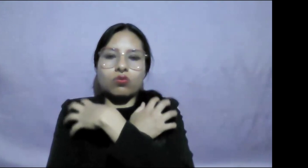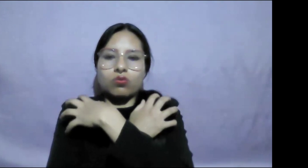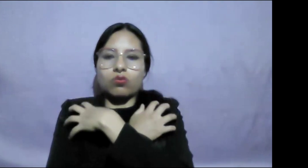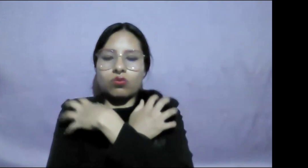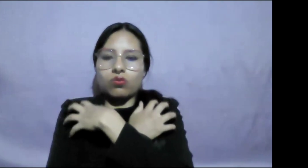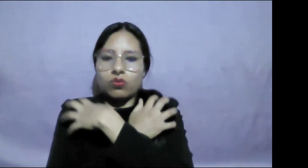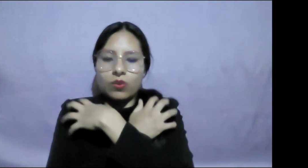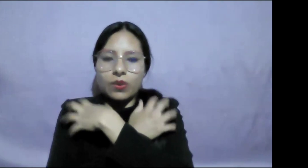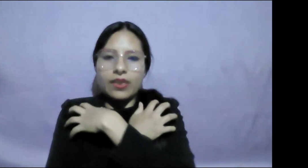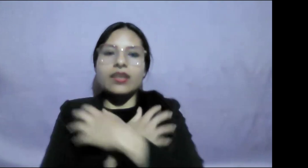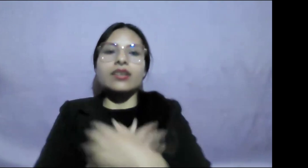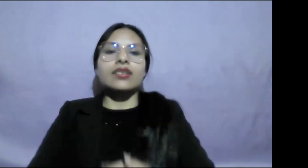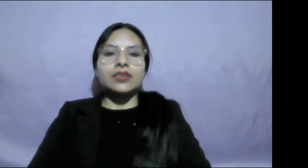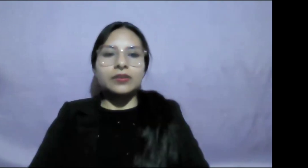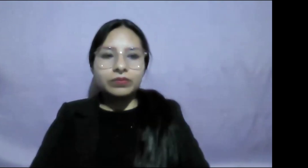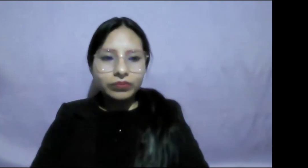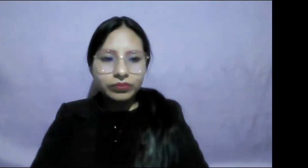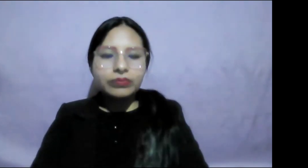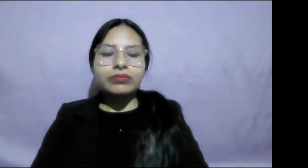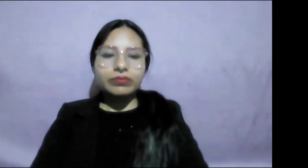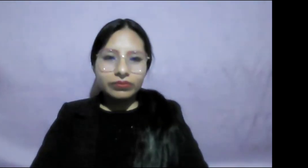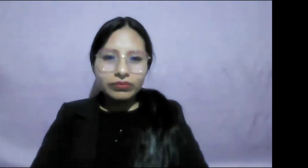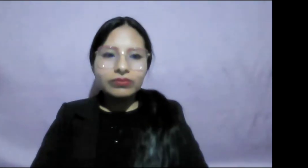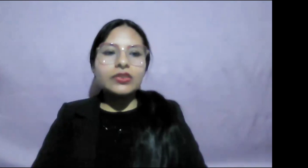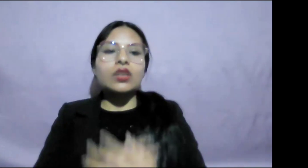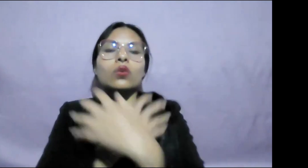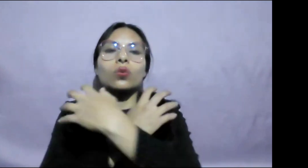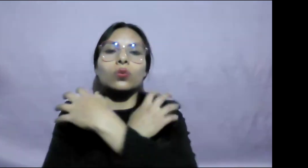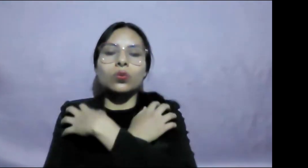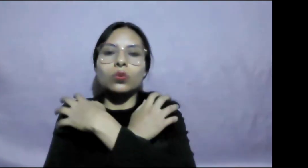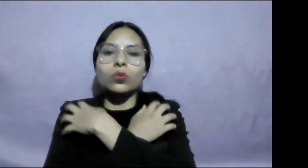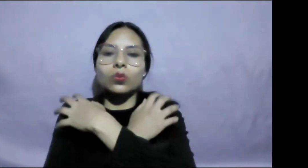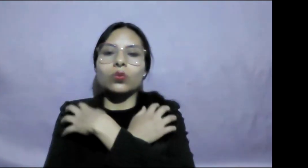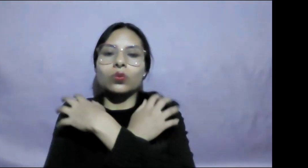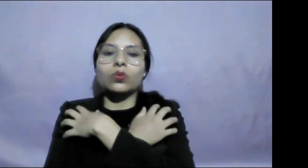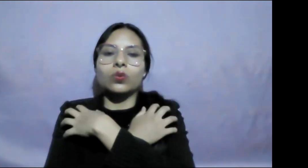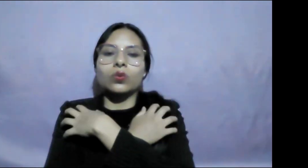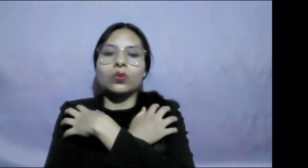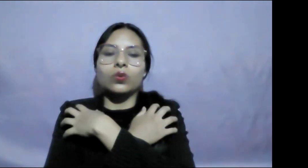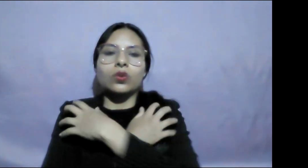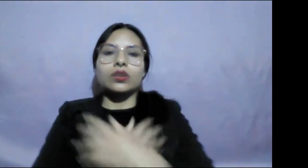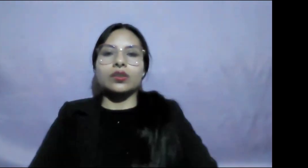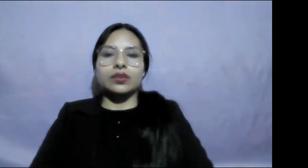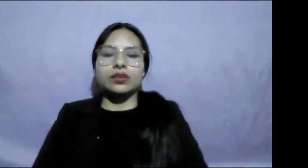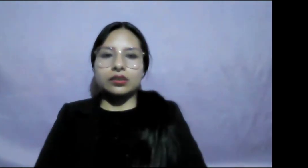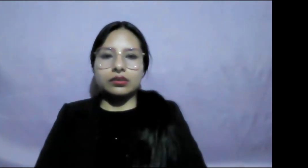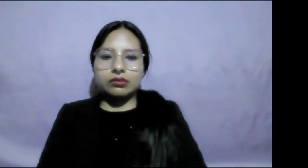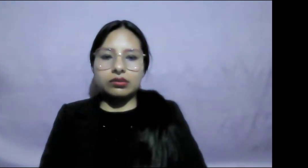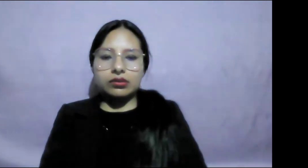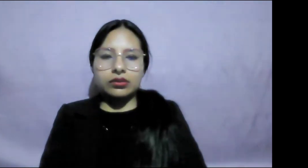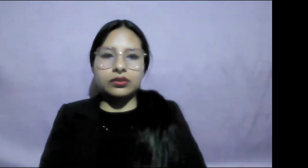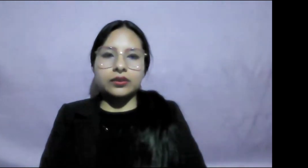flexionamos nuestros codos cruzamos nuestros brazos al parecer es por el señor de cip no así